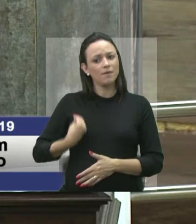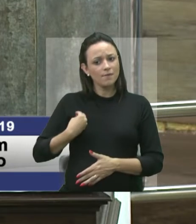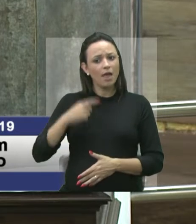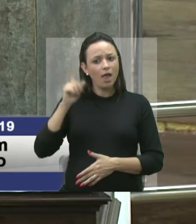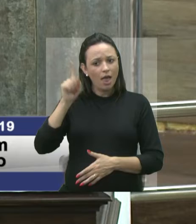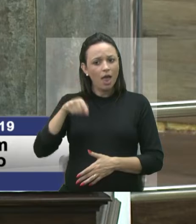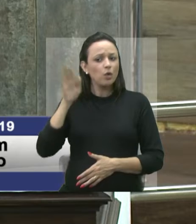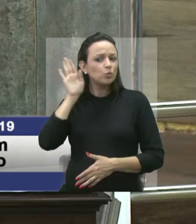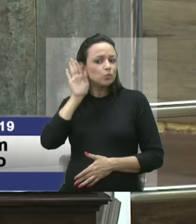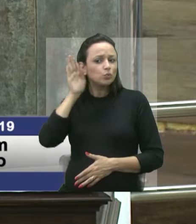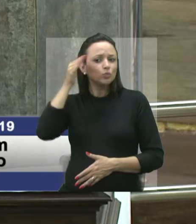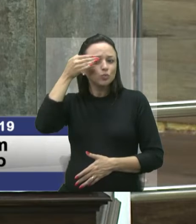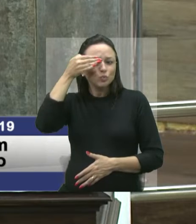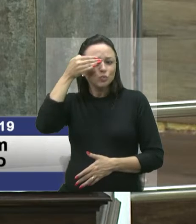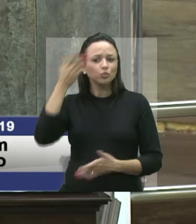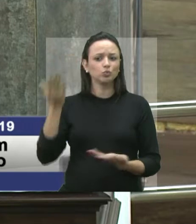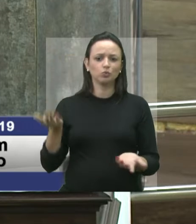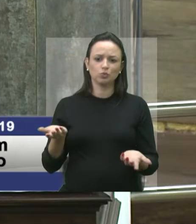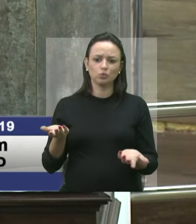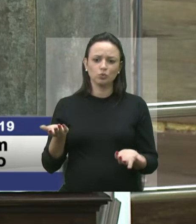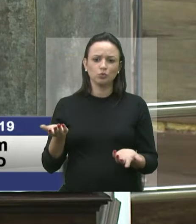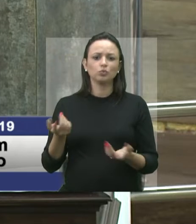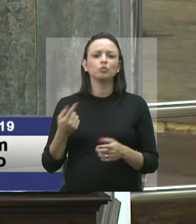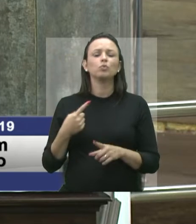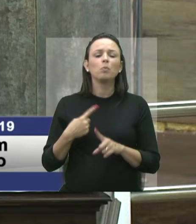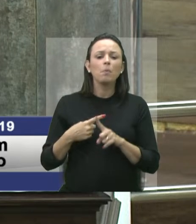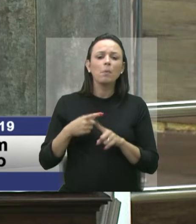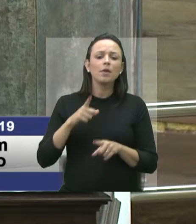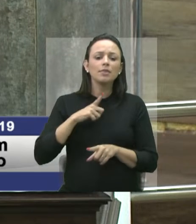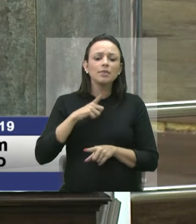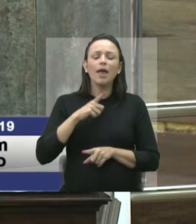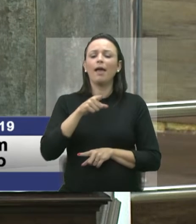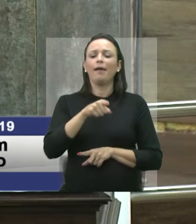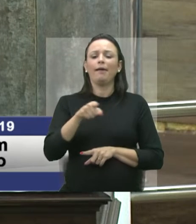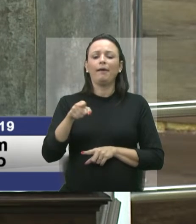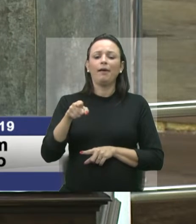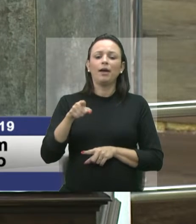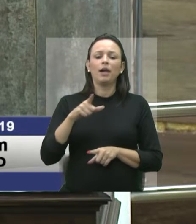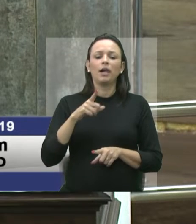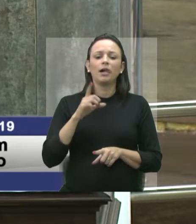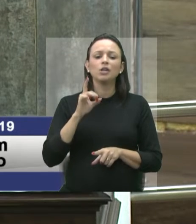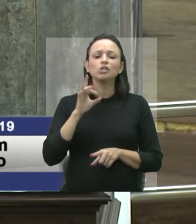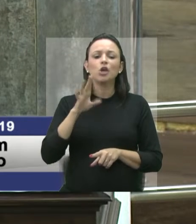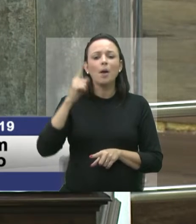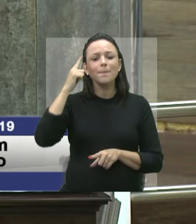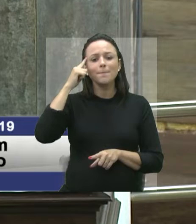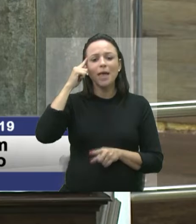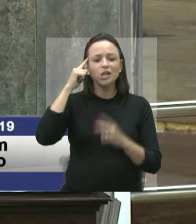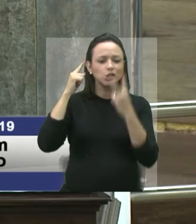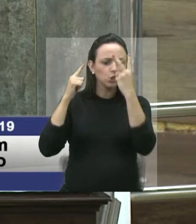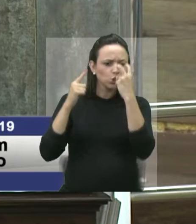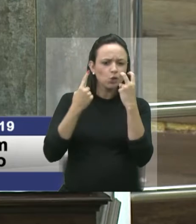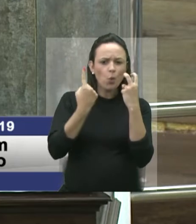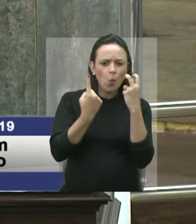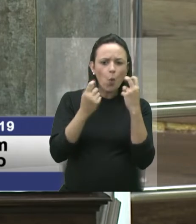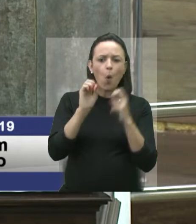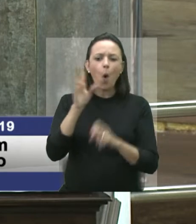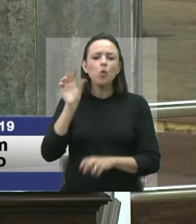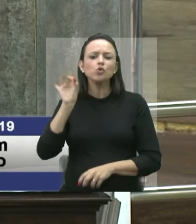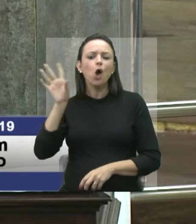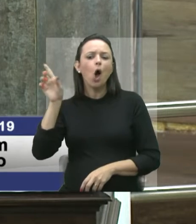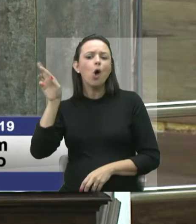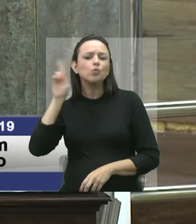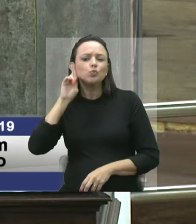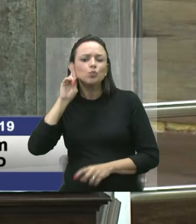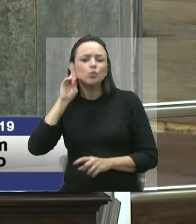pois, em geral, são identificadas apenas em relação à cegueira ou à surdez.